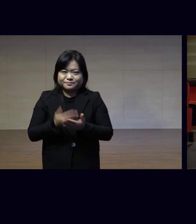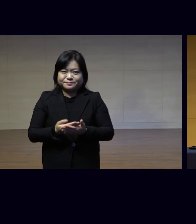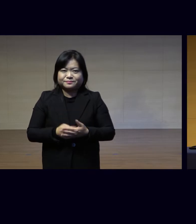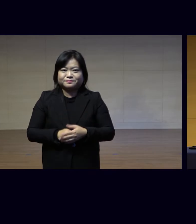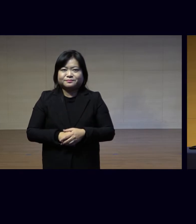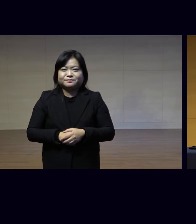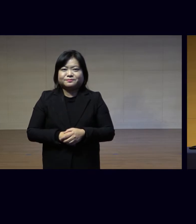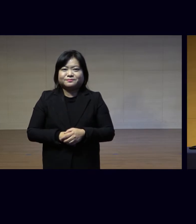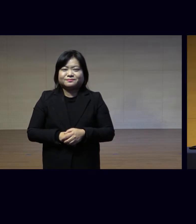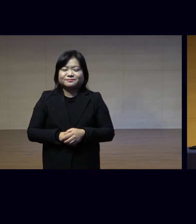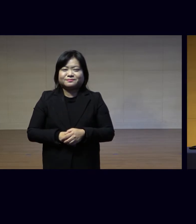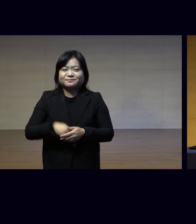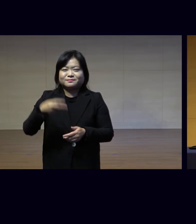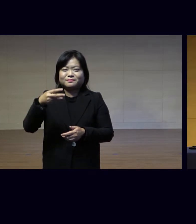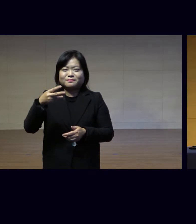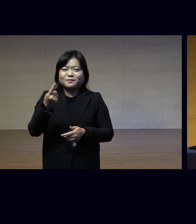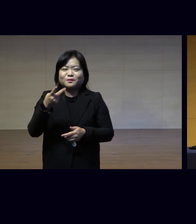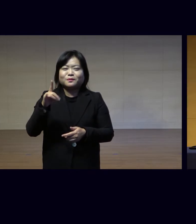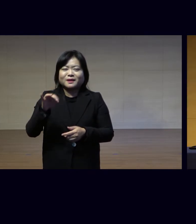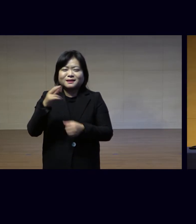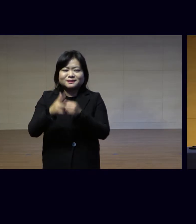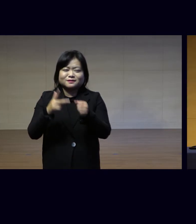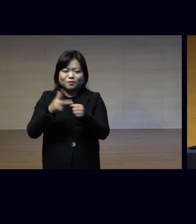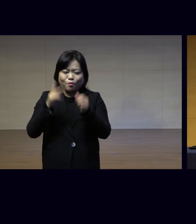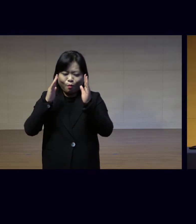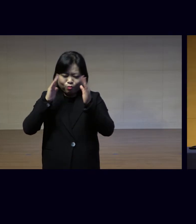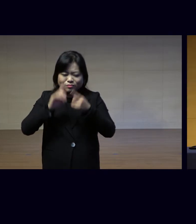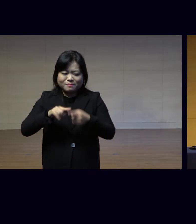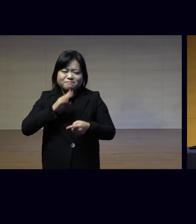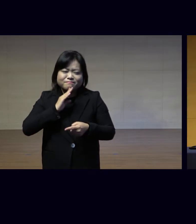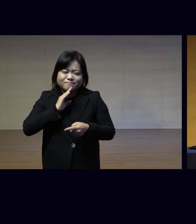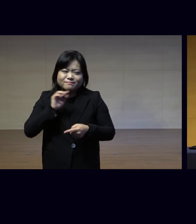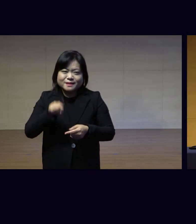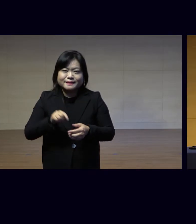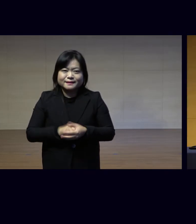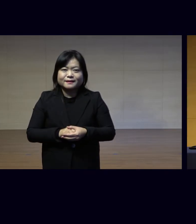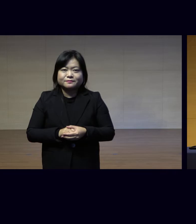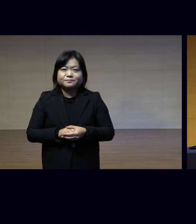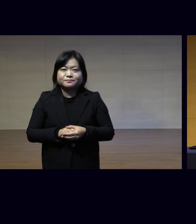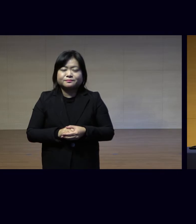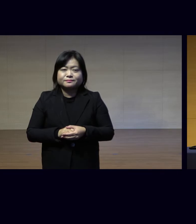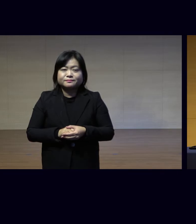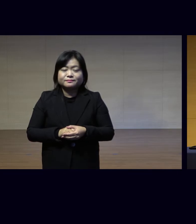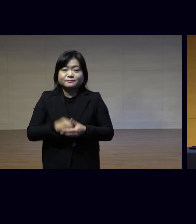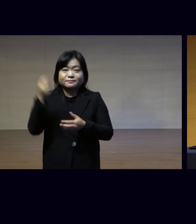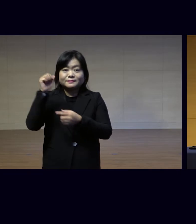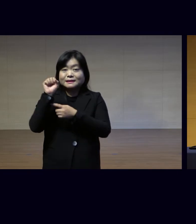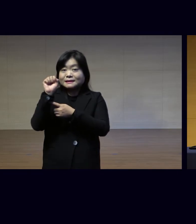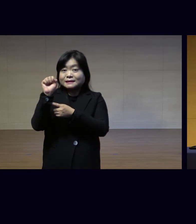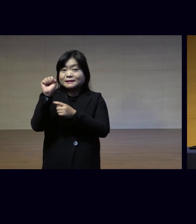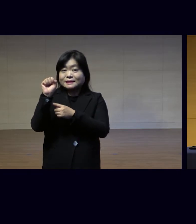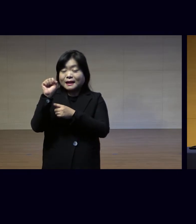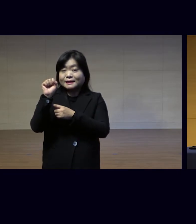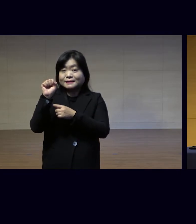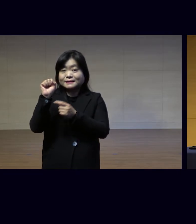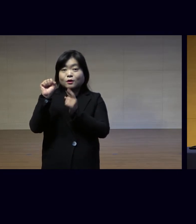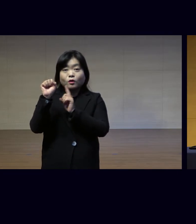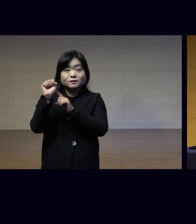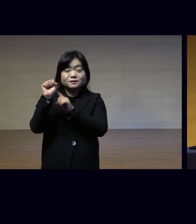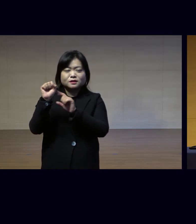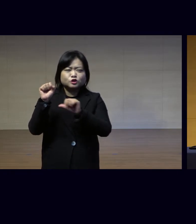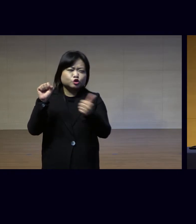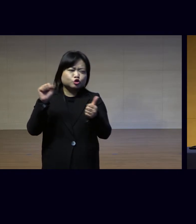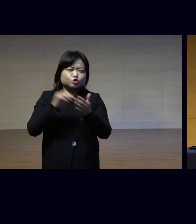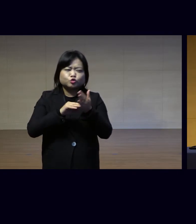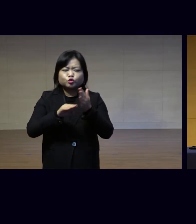많이 아시네요. 로댕이 7년 동안 공부했다는 것도 아시고 사실은 그 작품은 발자크가 죽고